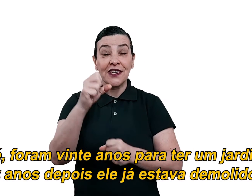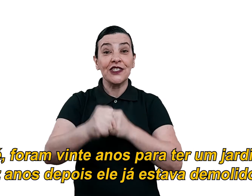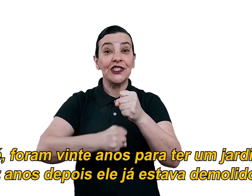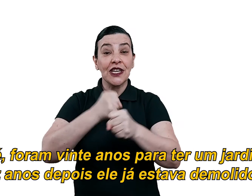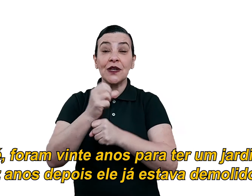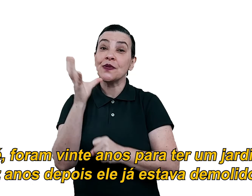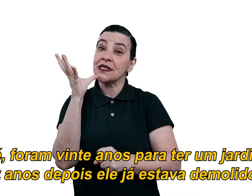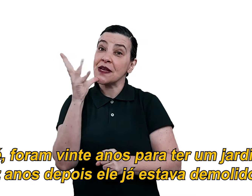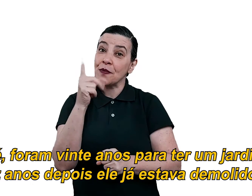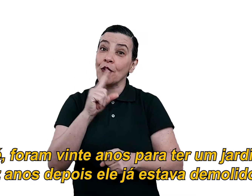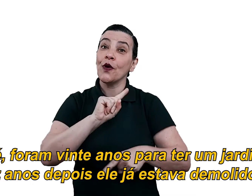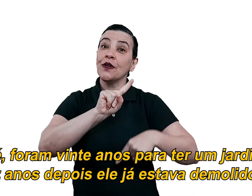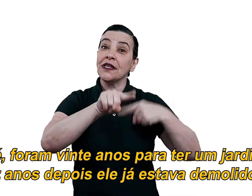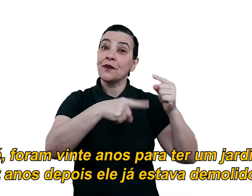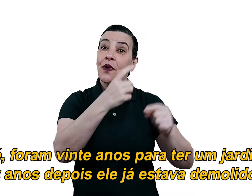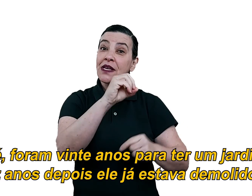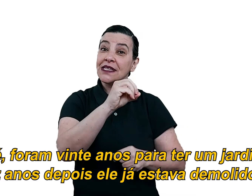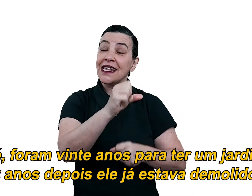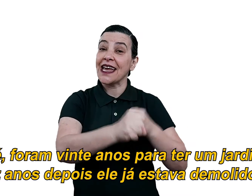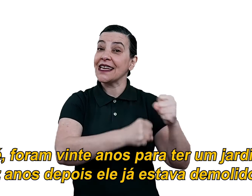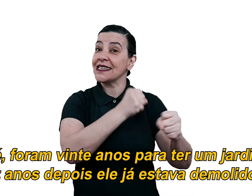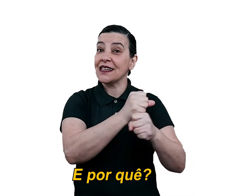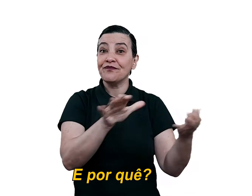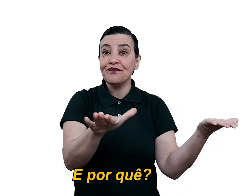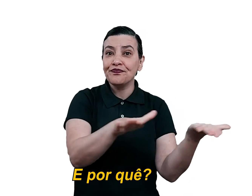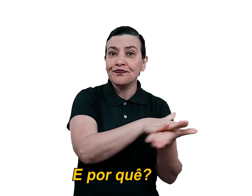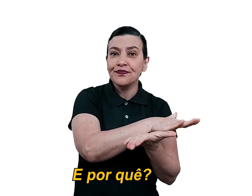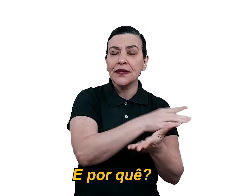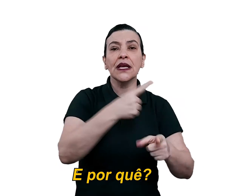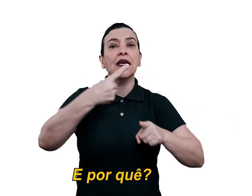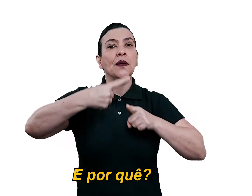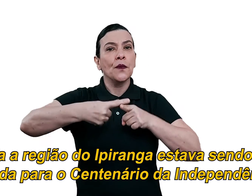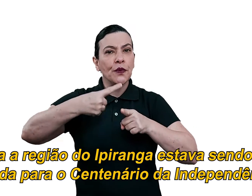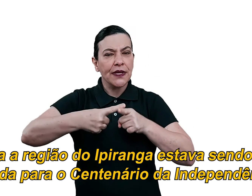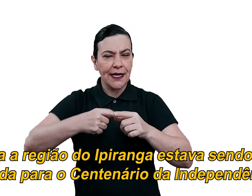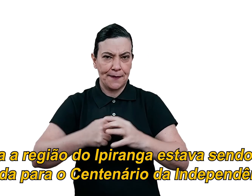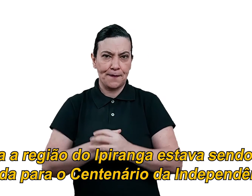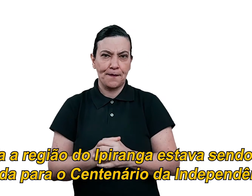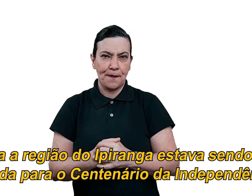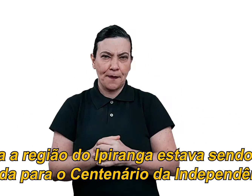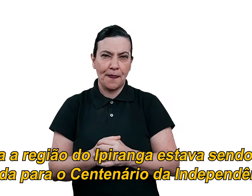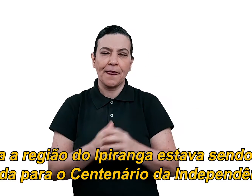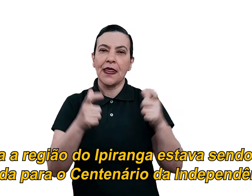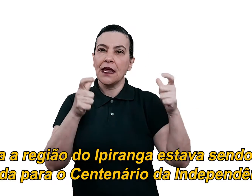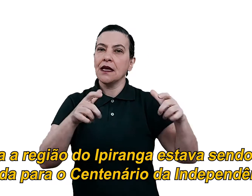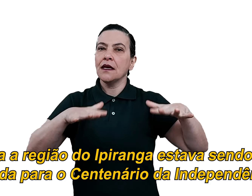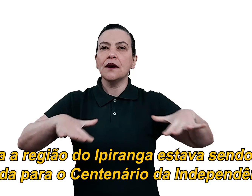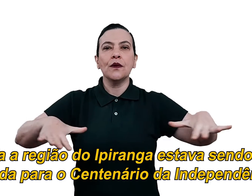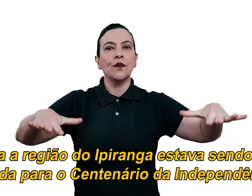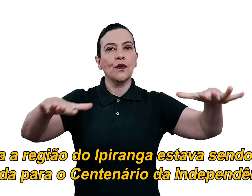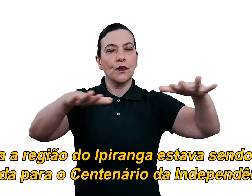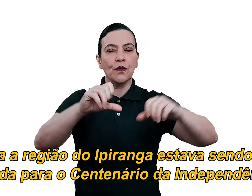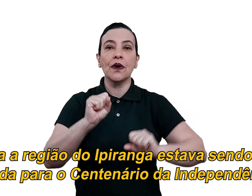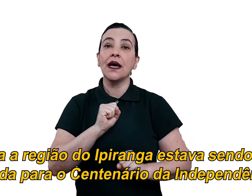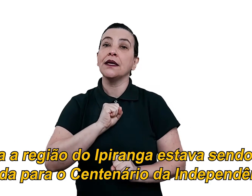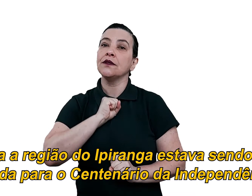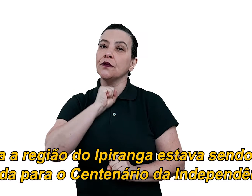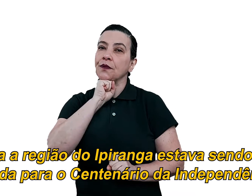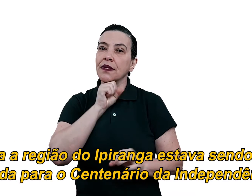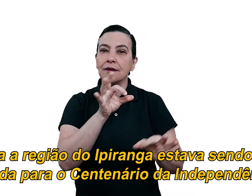ter o jardim e 10 anos depois ele já estava demolido. E por quê? Toda a região do Ipiranga estava